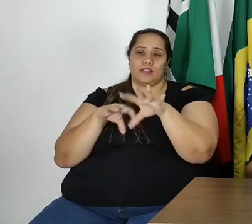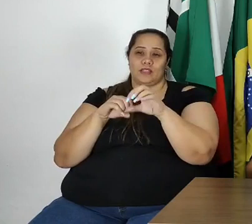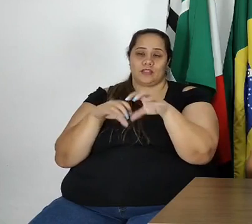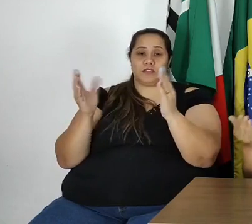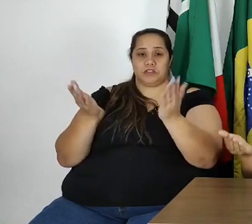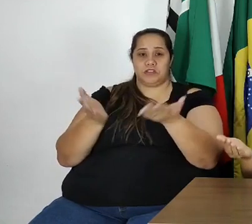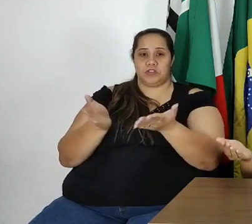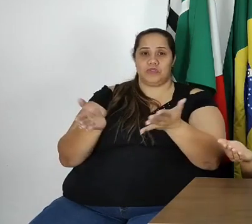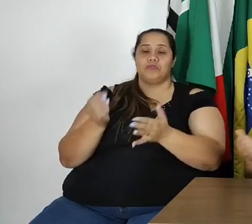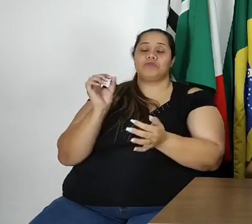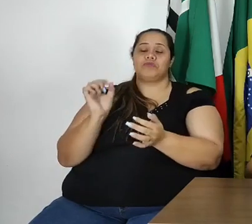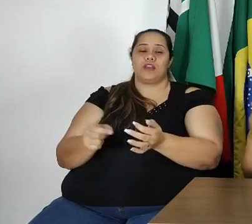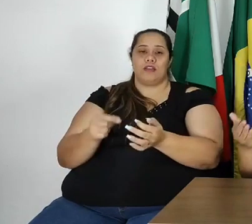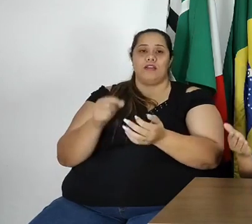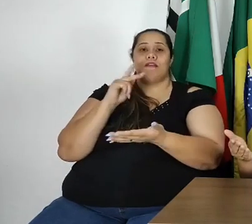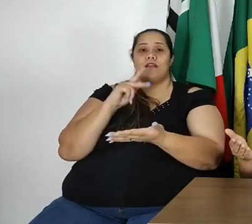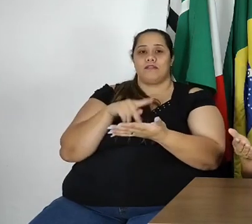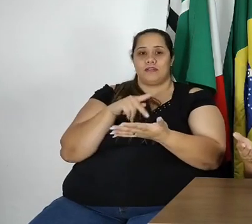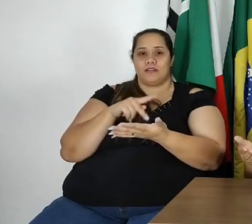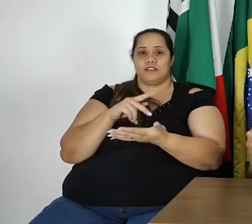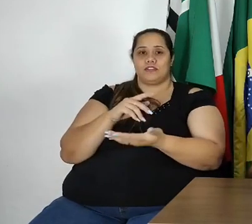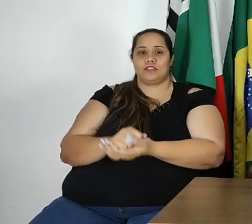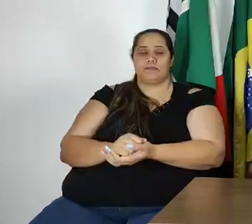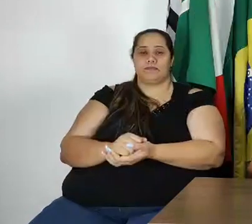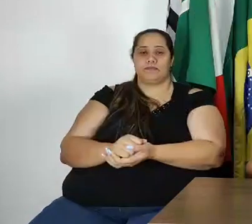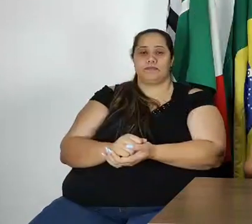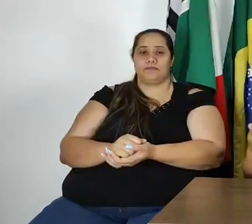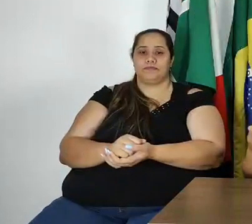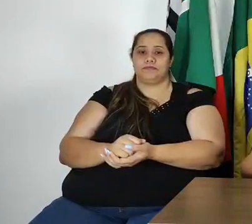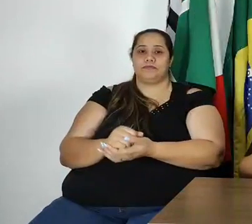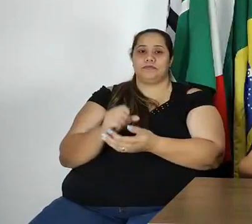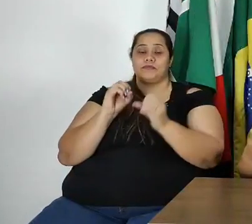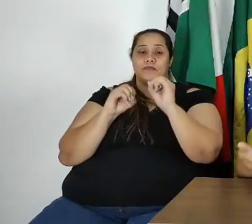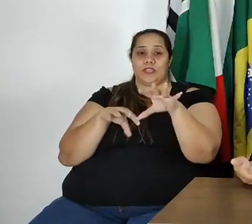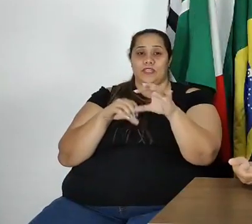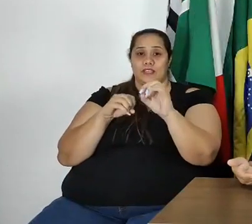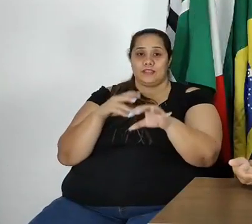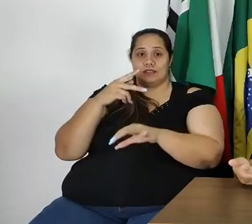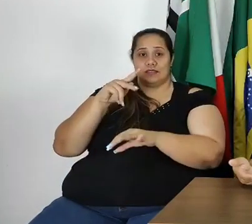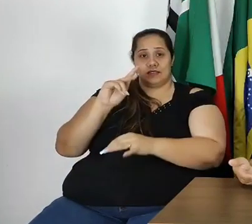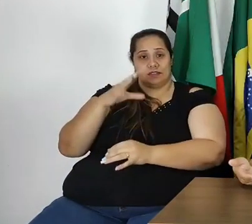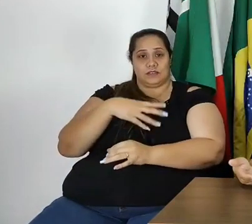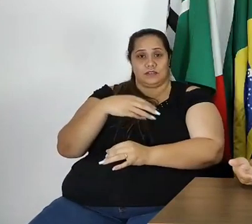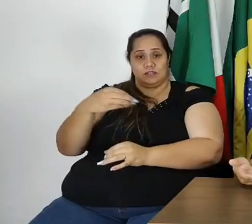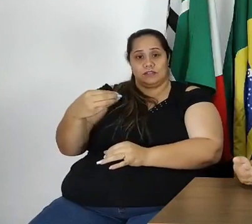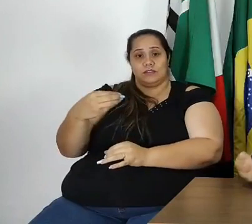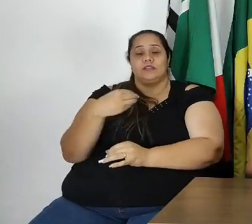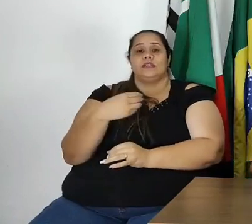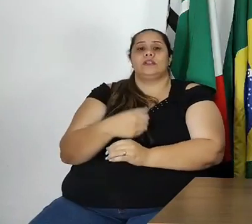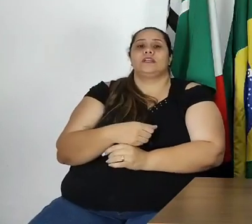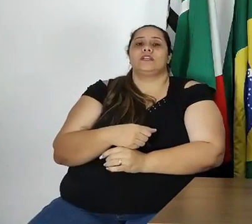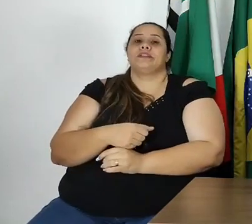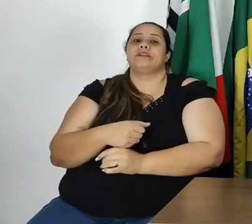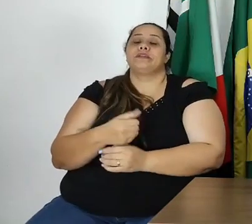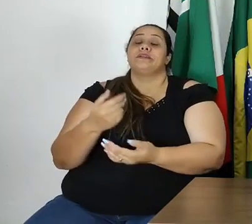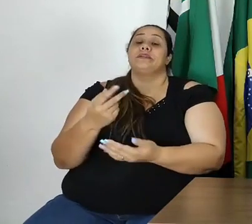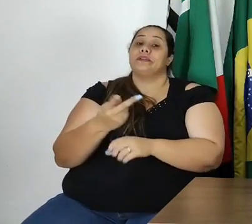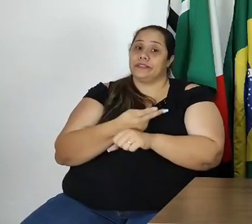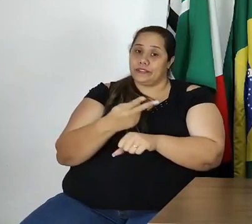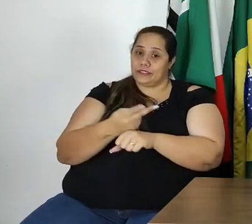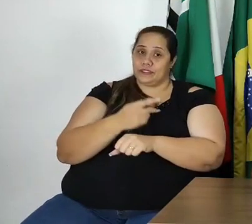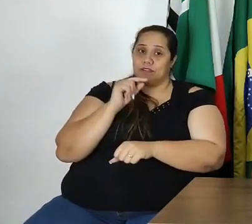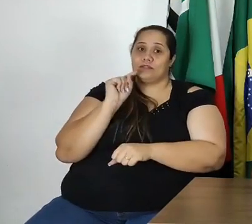modernidade. E é nessa acompanhar a modernidade que acaba ensinando e instruindo o seu filho de forma errada. Por isso a